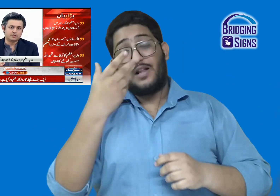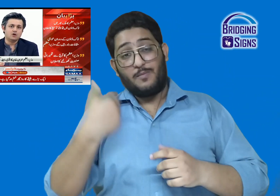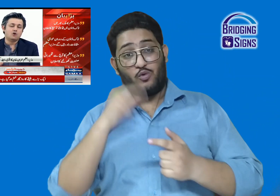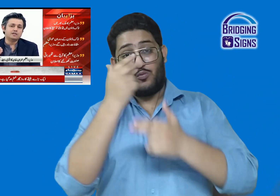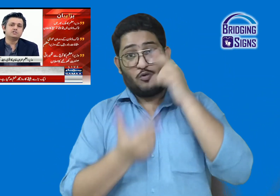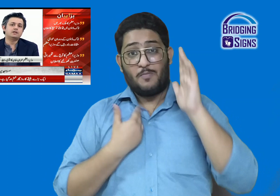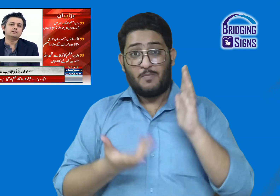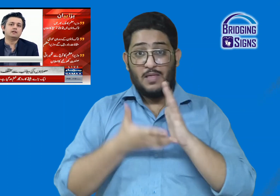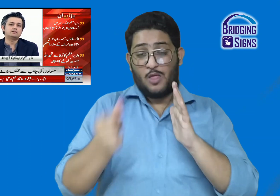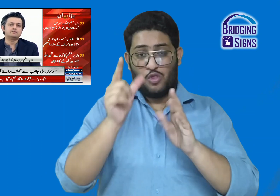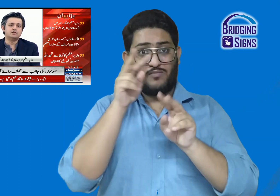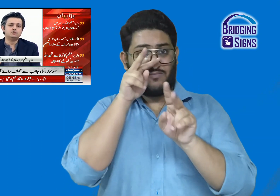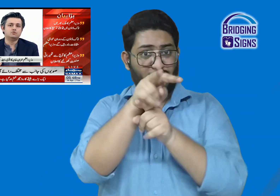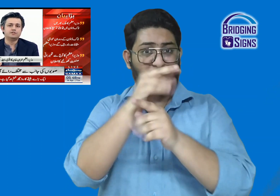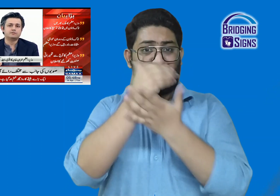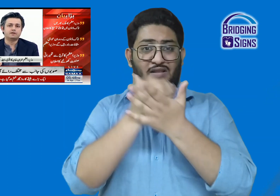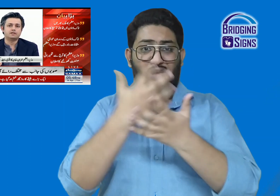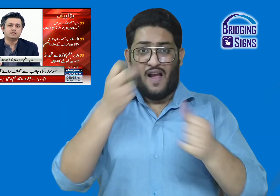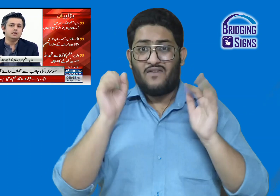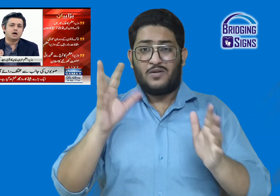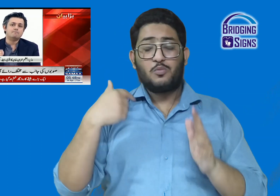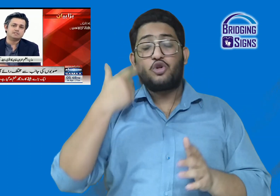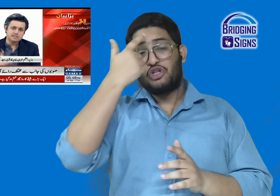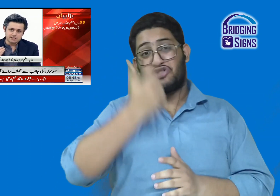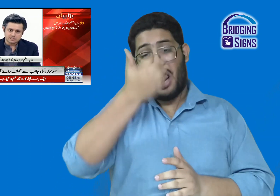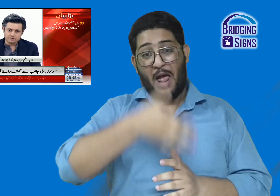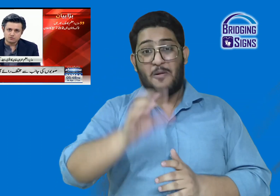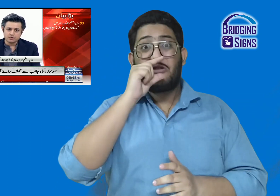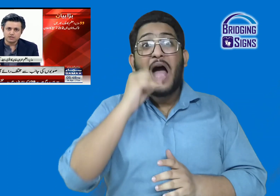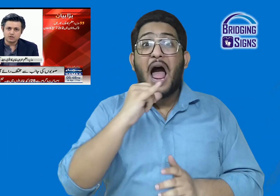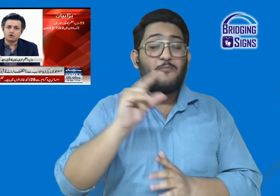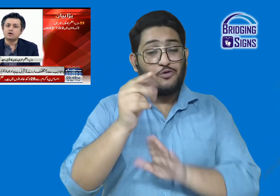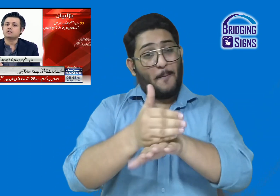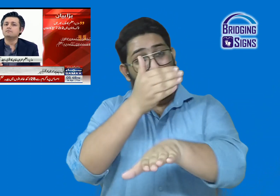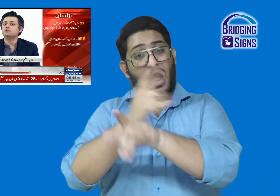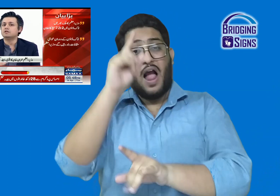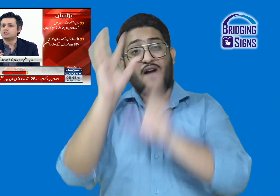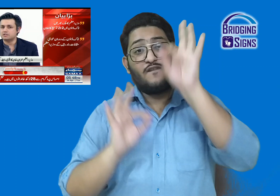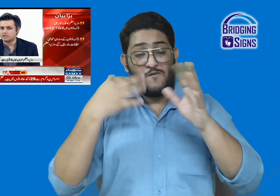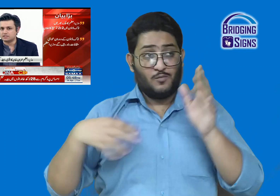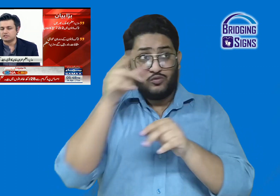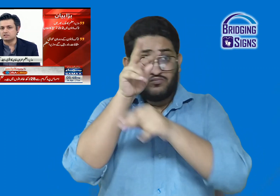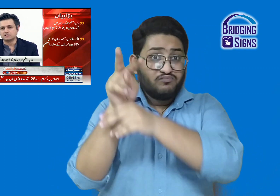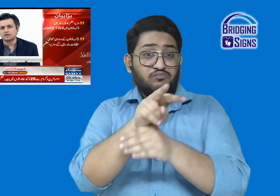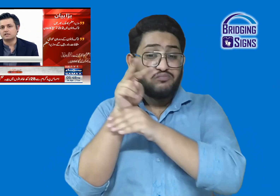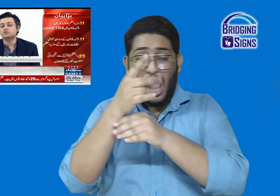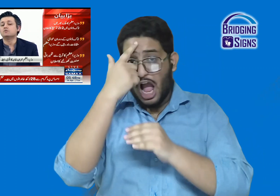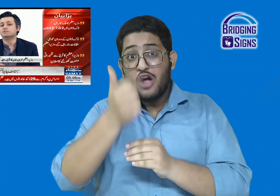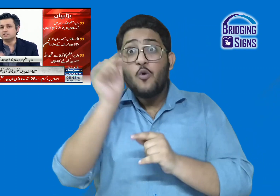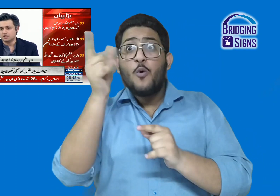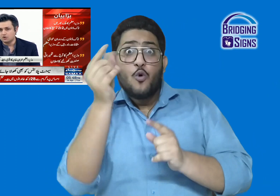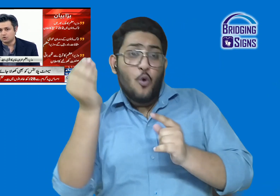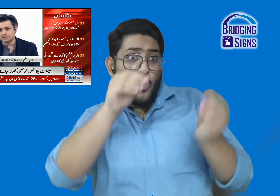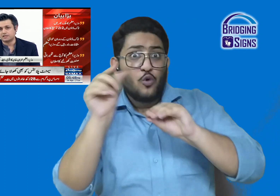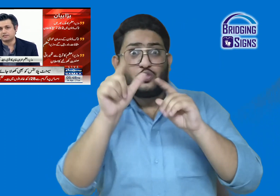रिव्यू करेंगे, और इंशाल्लाह ताला रमज़ान शुरू होने से पहले हम मज़ीद इसका रिव्यू करेंगे, और अगर हमें कोई एडिशनल सेक्टर जैसे नज़र आए कि